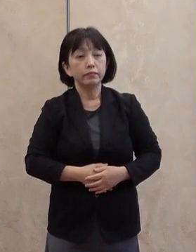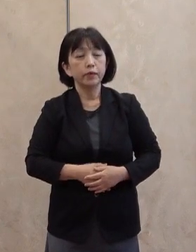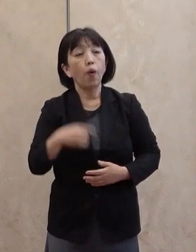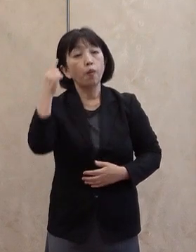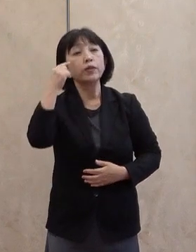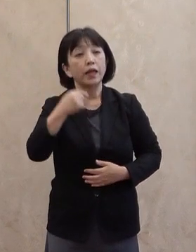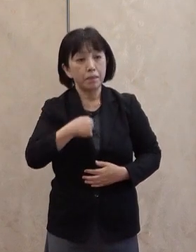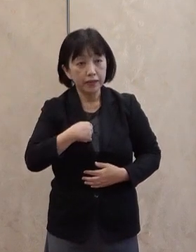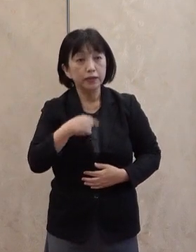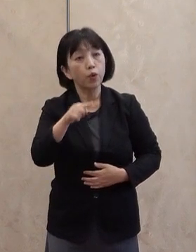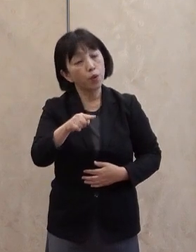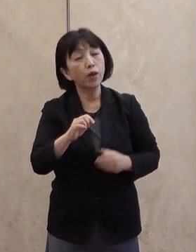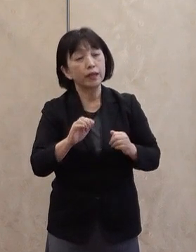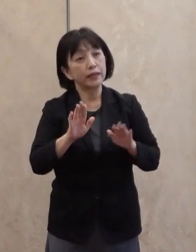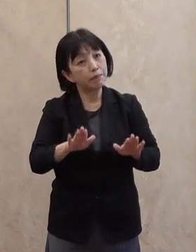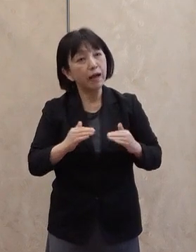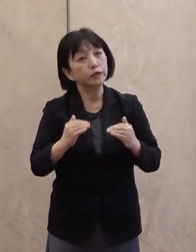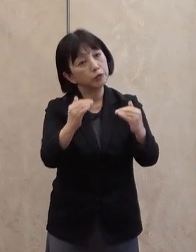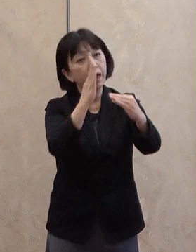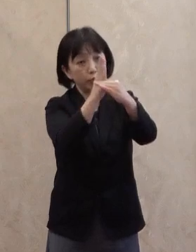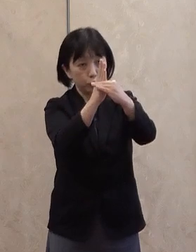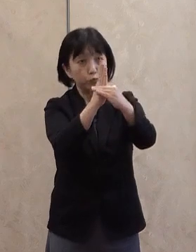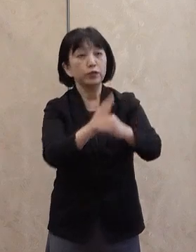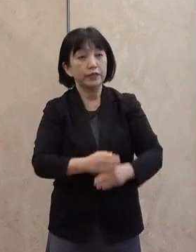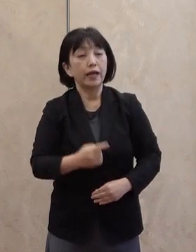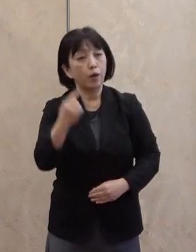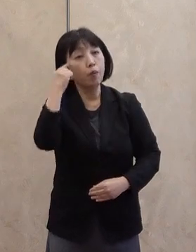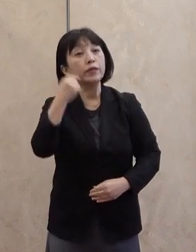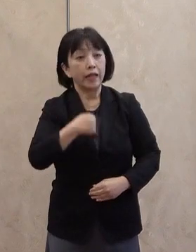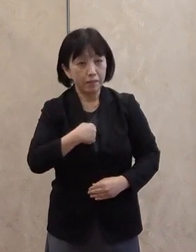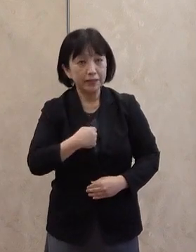ところですから、そこをやっている最中だという認識です。